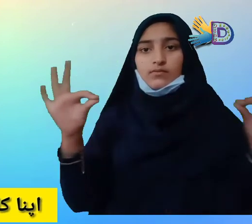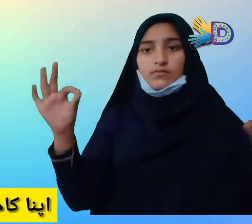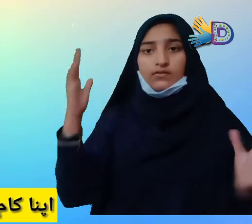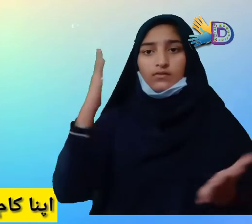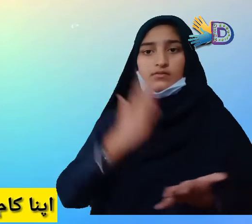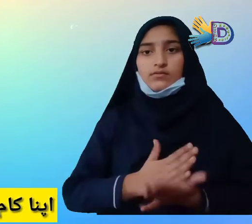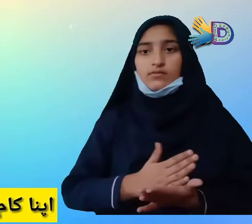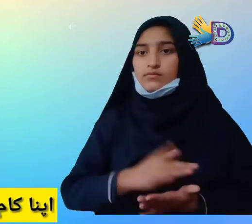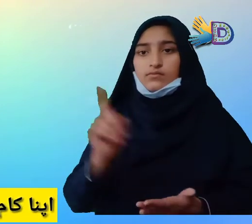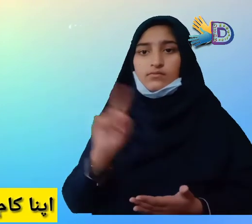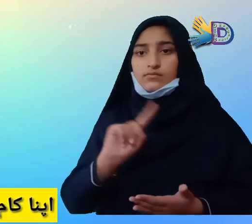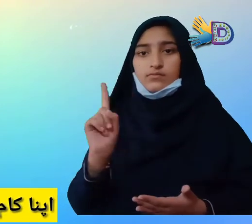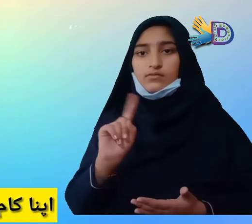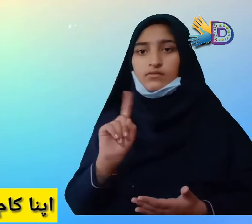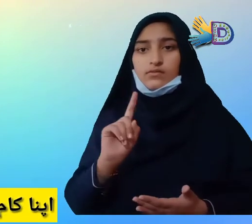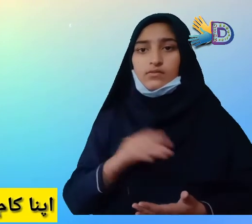अधूरा मत छोड़ो।